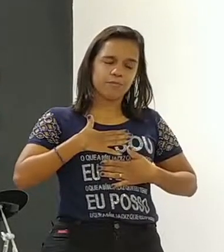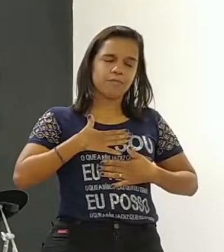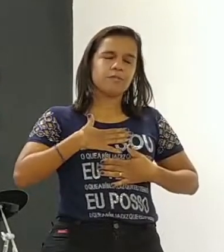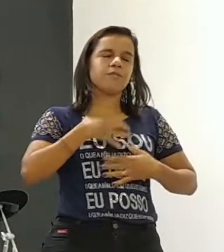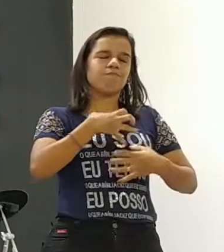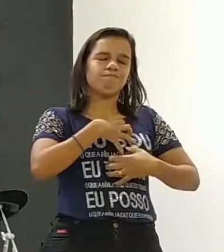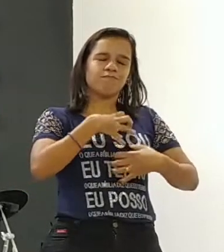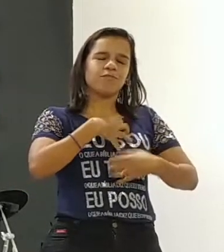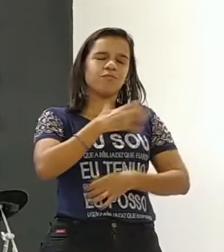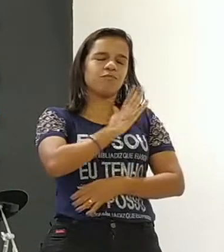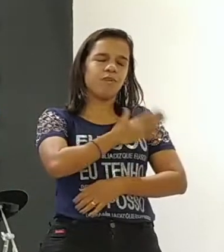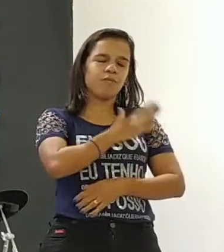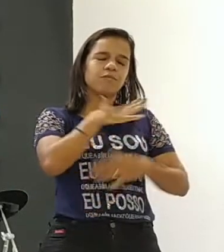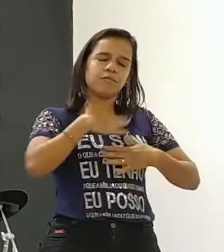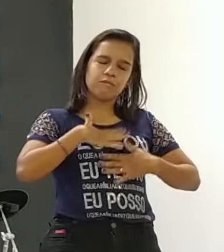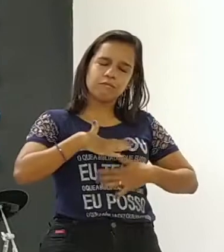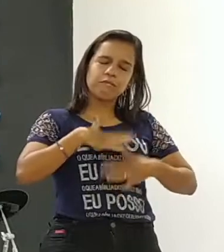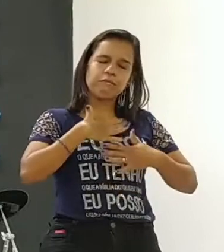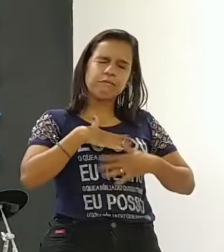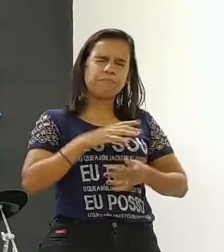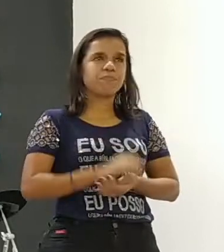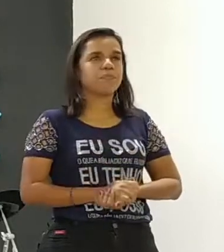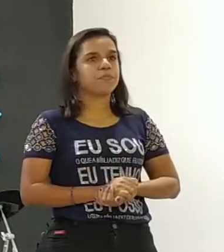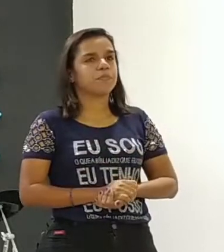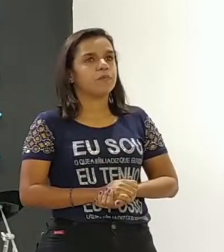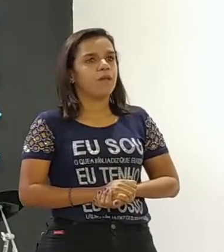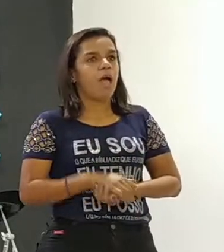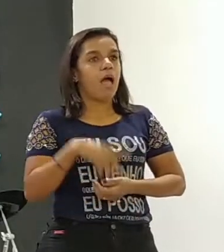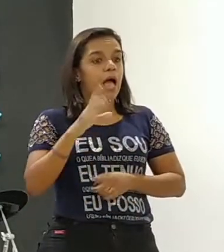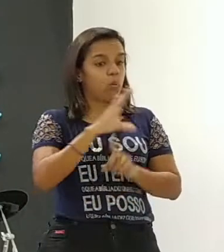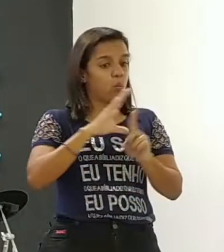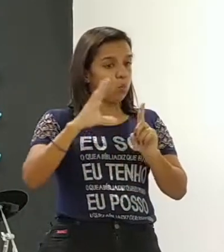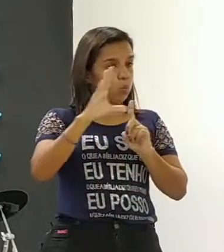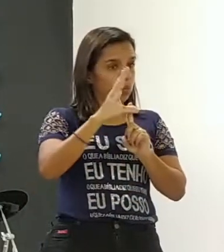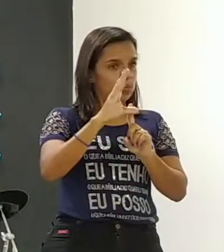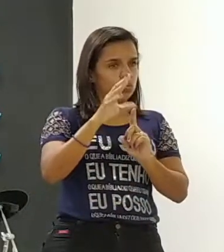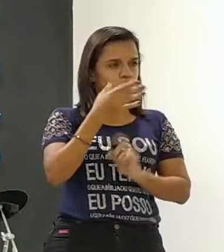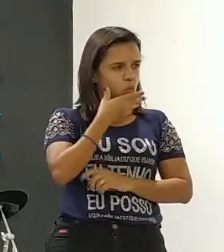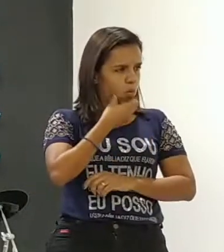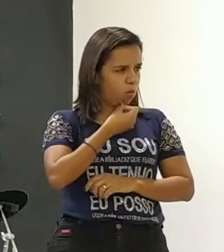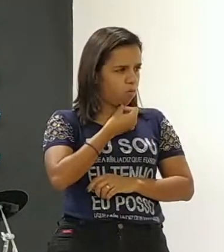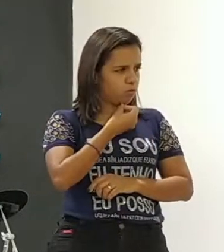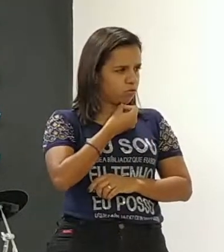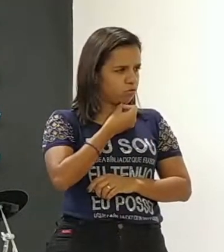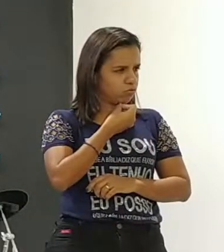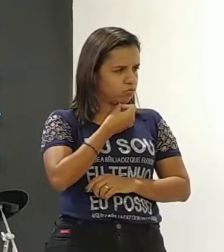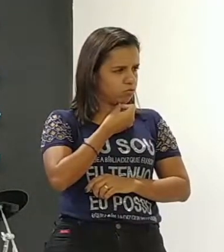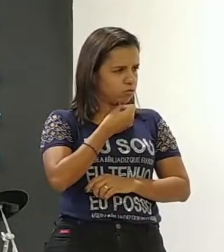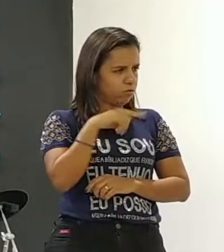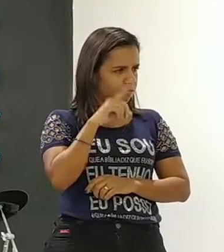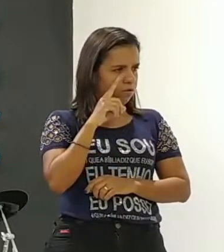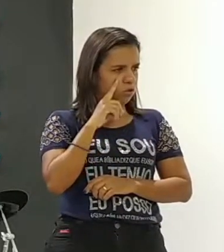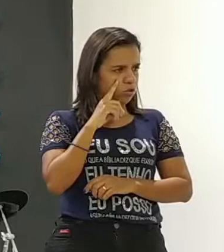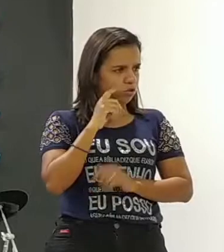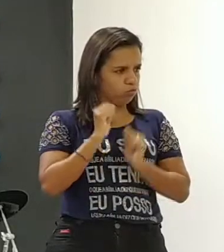descansou. Aí a gente saiu daqui num culto de homens. Você foi com a gente para São Paulo?